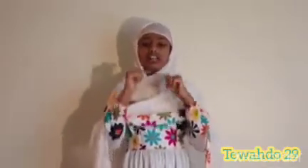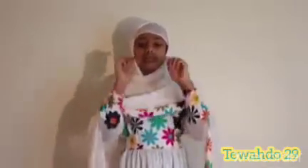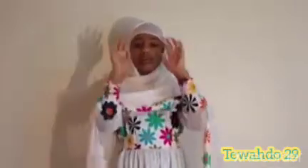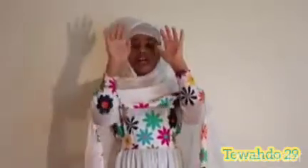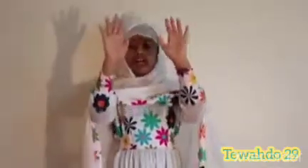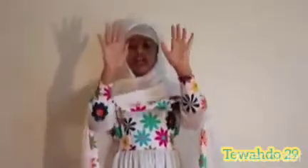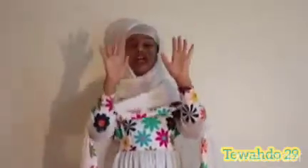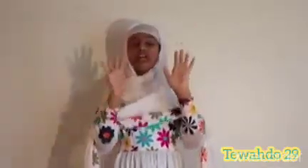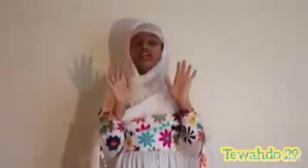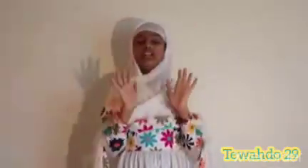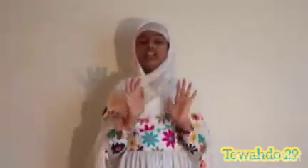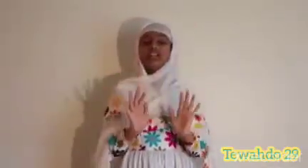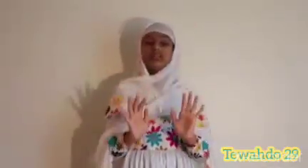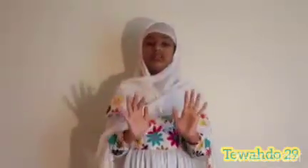መጣልሽ በግርማ